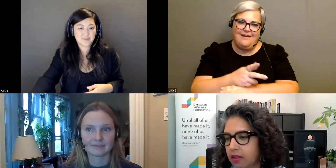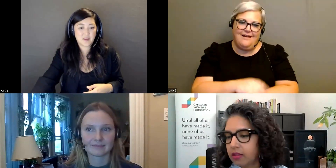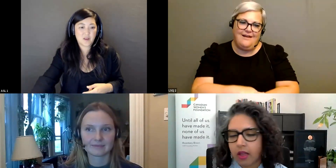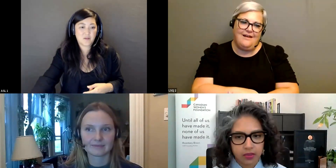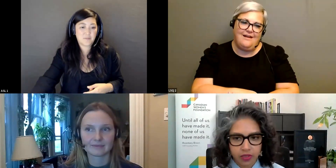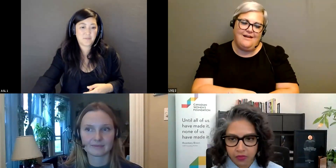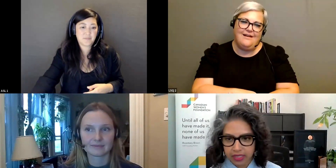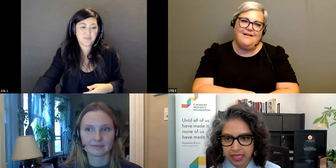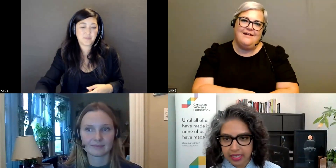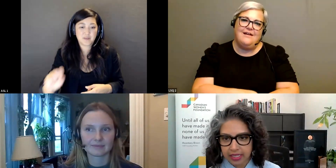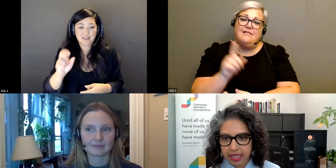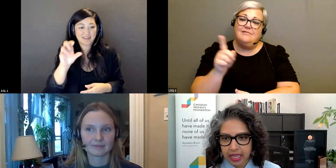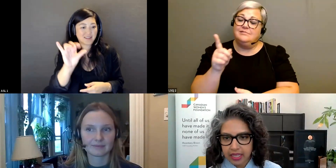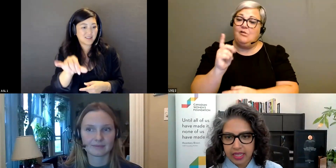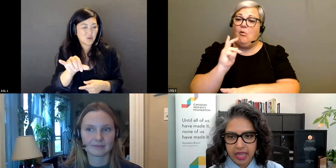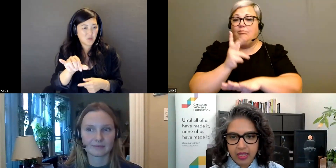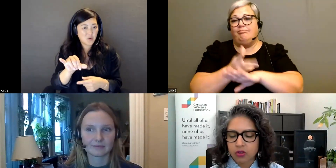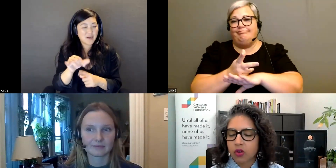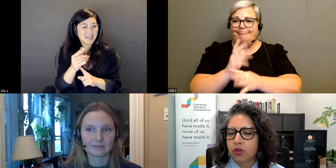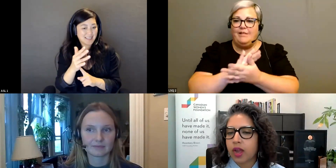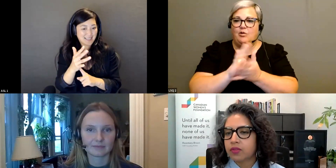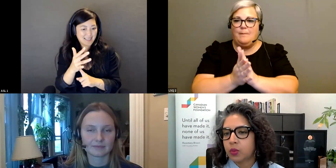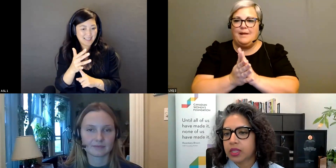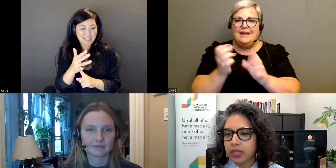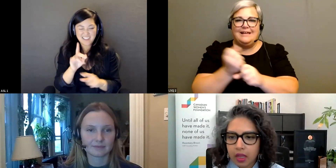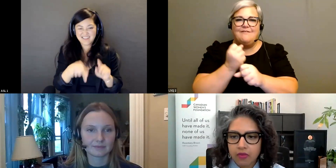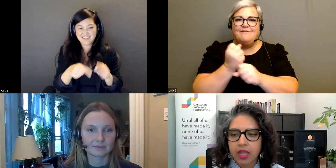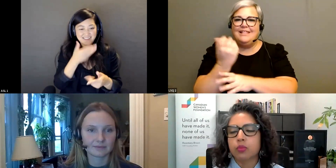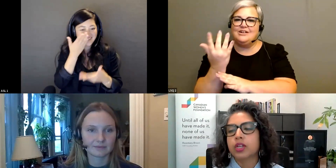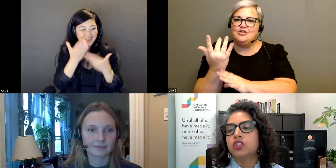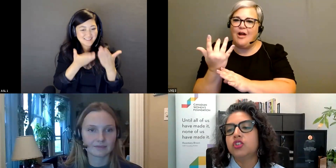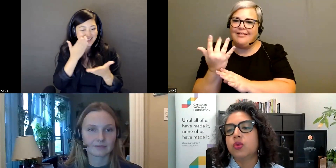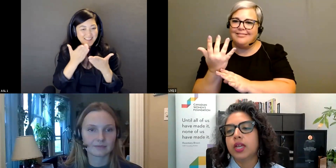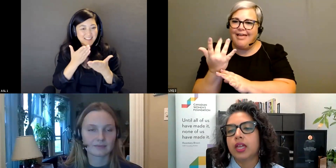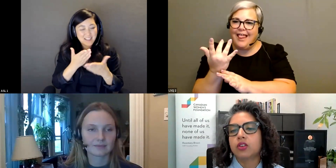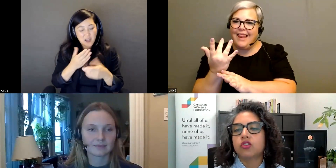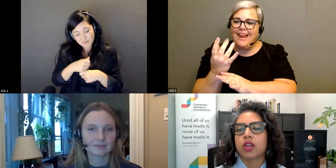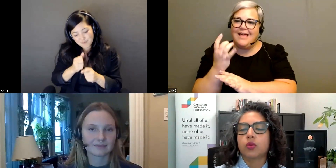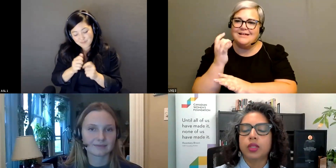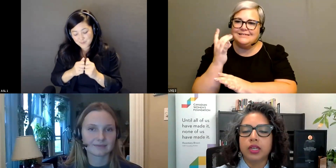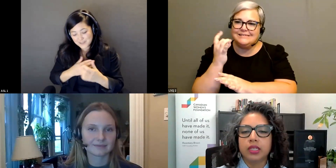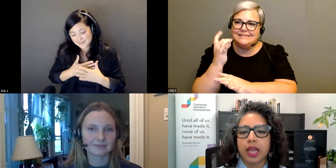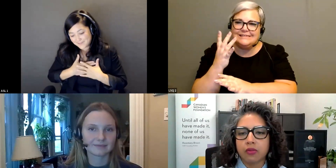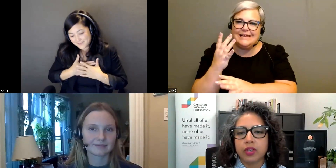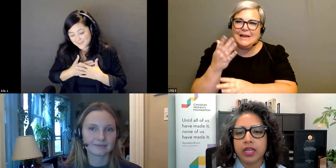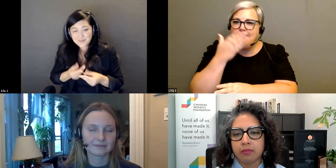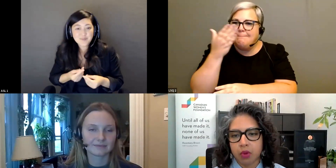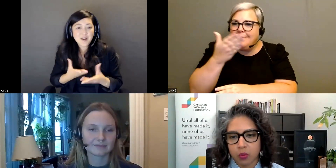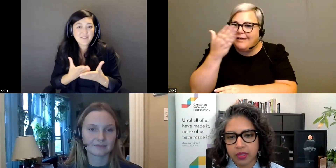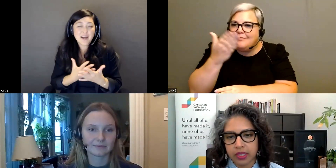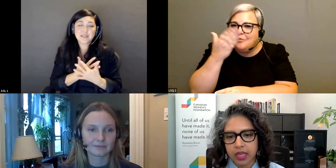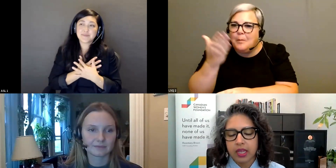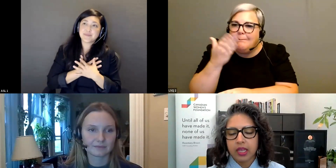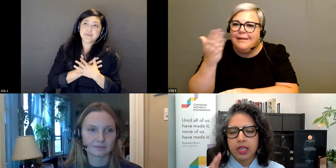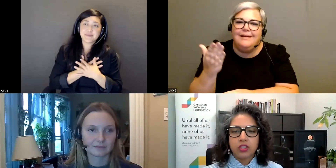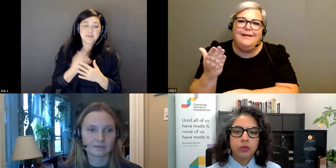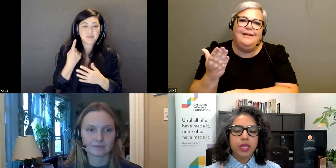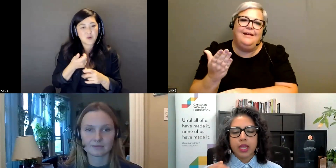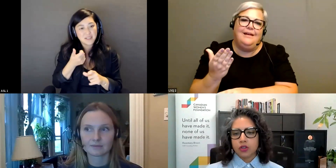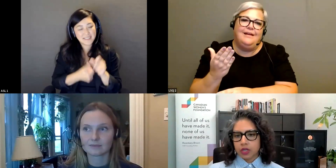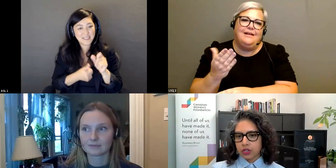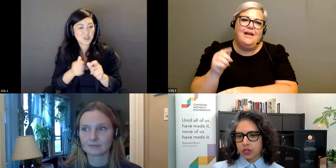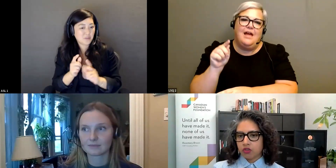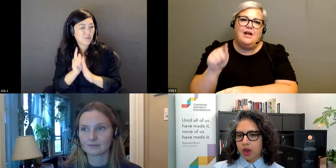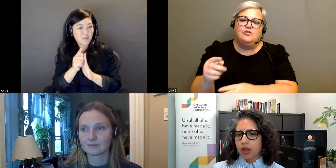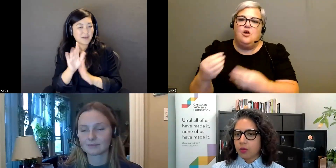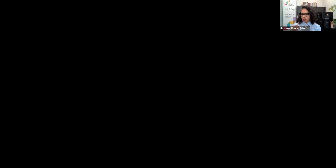C'est une entreprise qui crée des chandelles de cire parfumées. Les chandelles apportent la